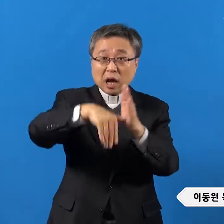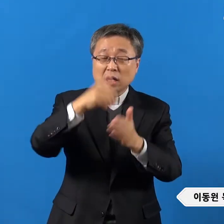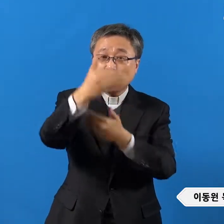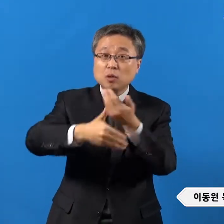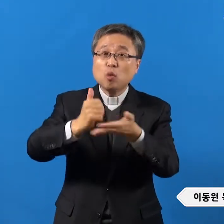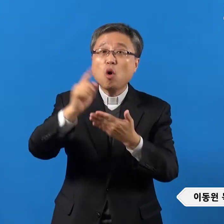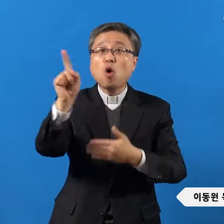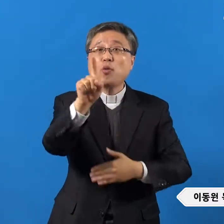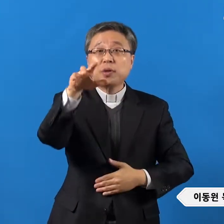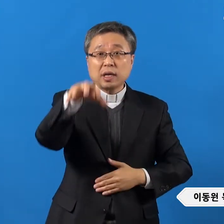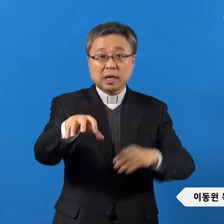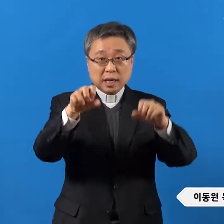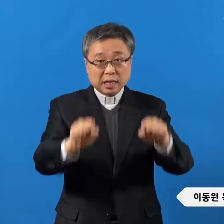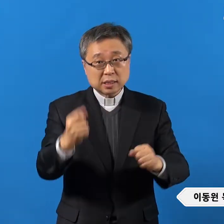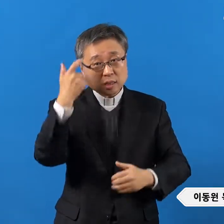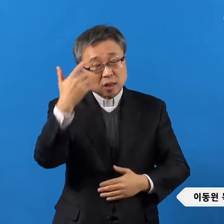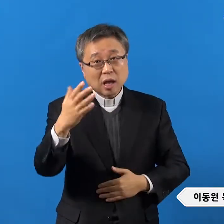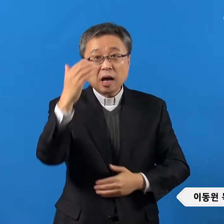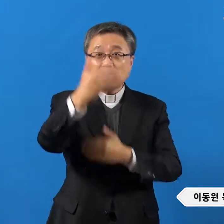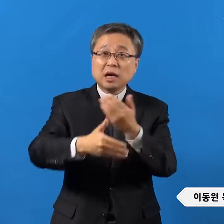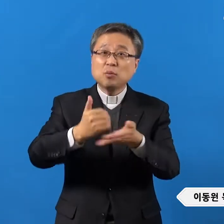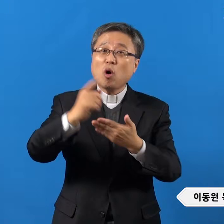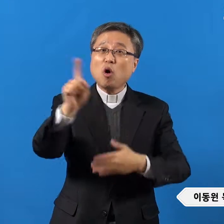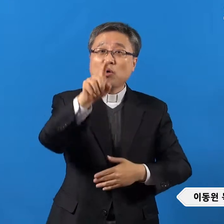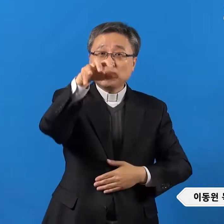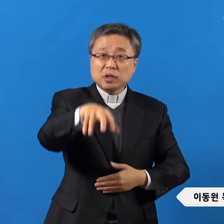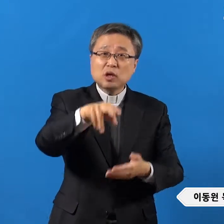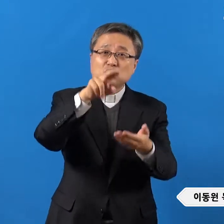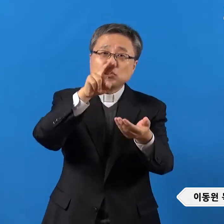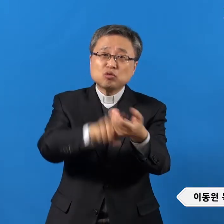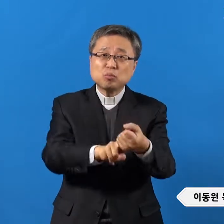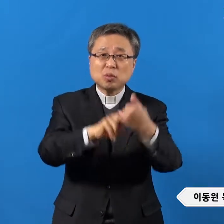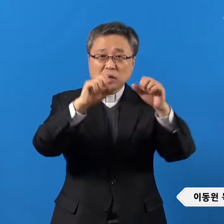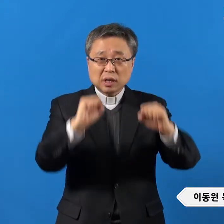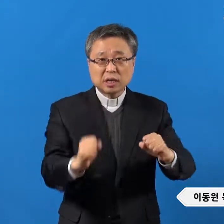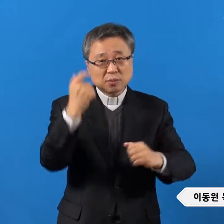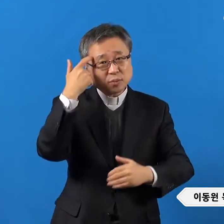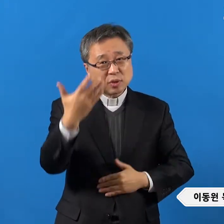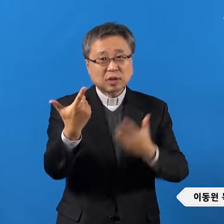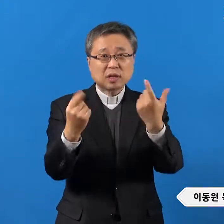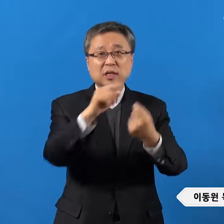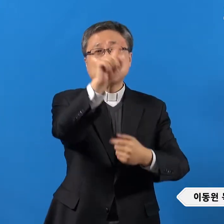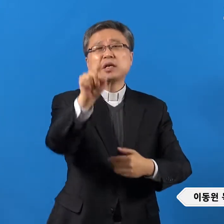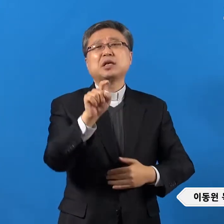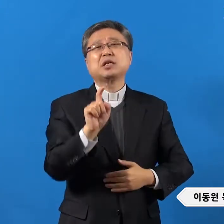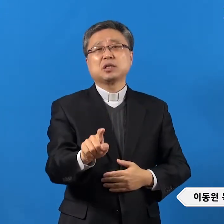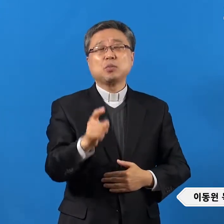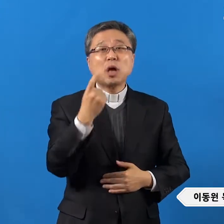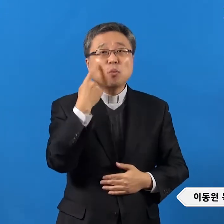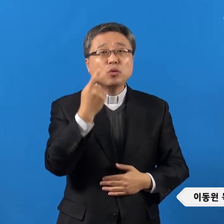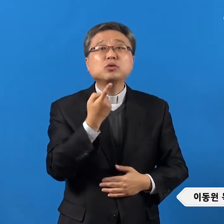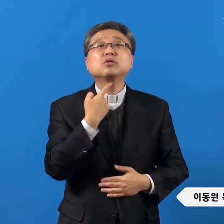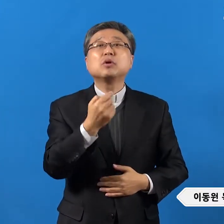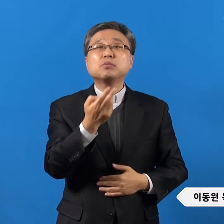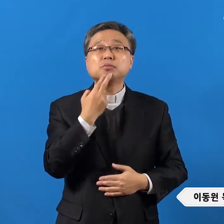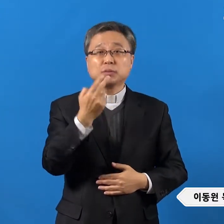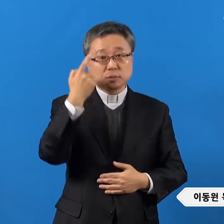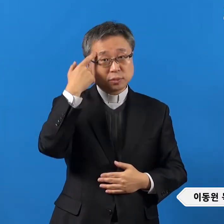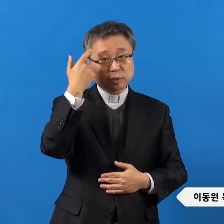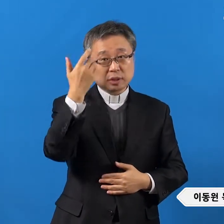계세요? 하나님 어디에 도대체 숨어 계십니까? 이런 질문을 해본 적이 없으신지요? 그때